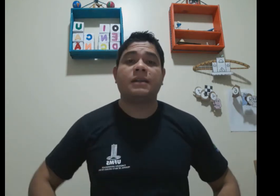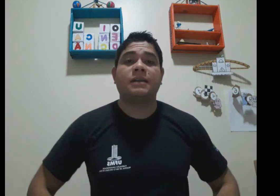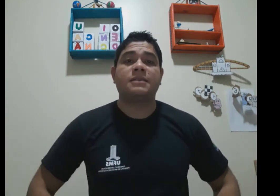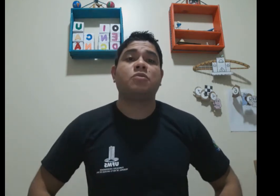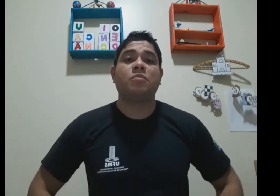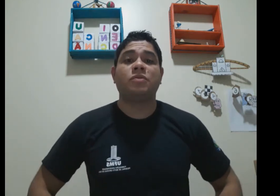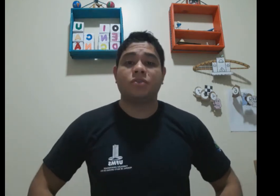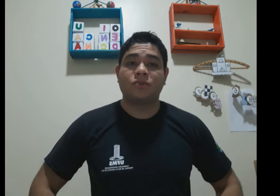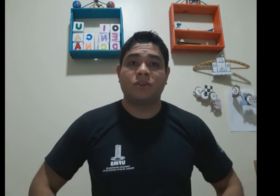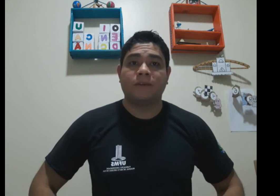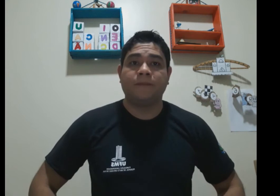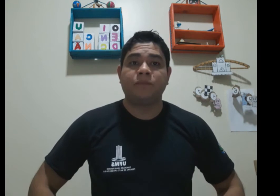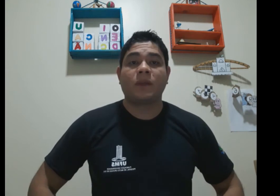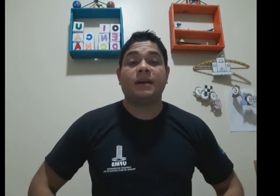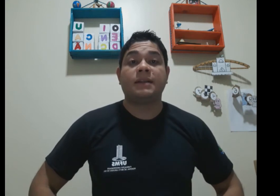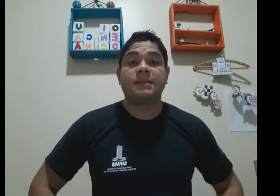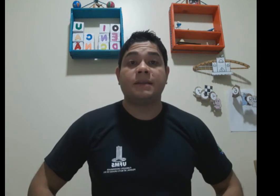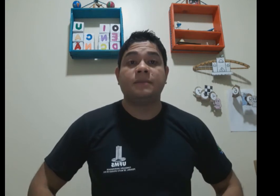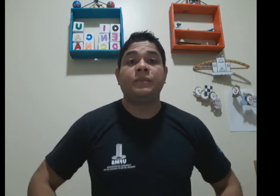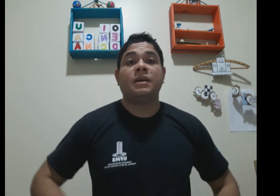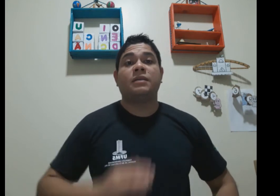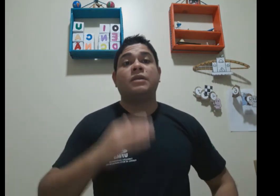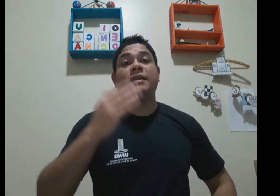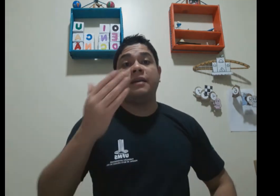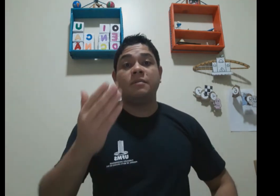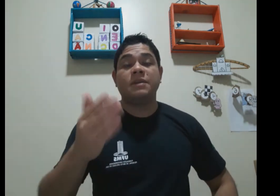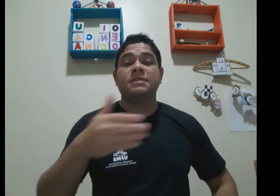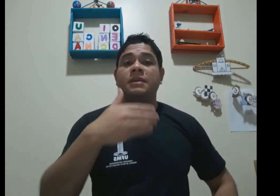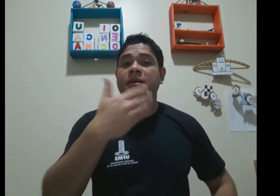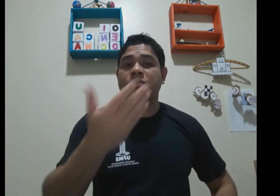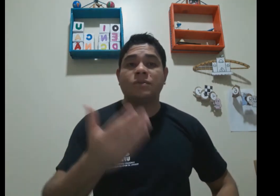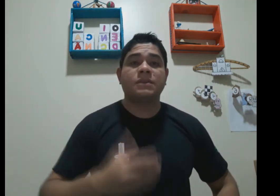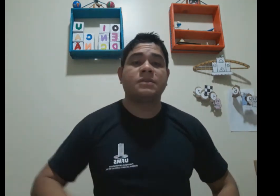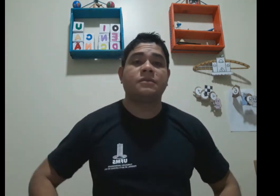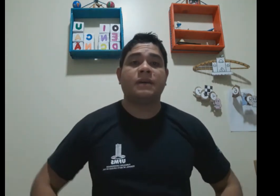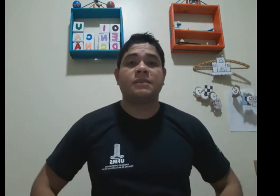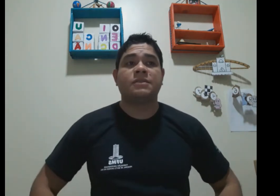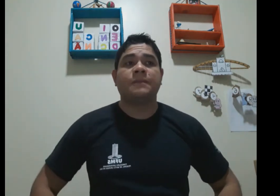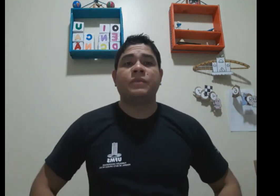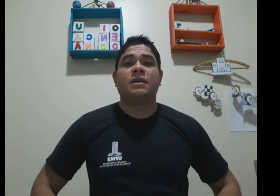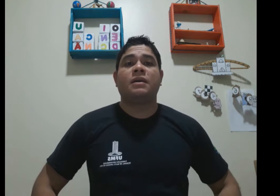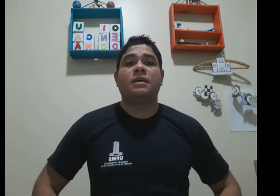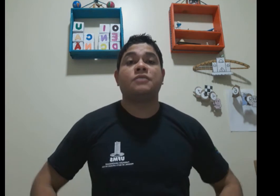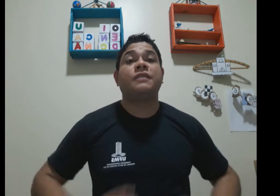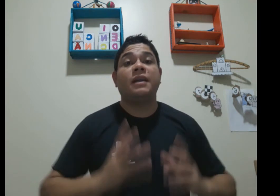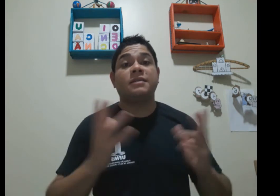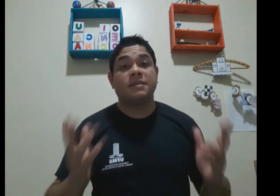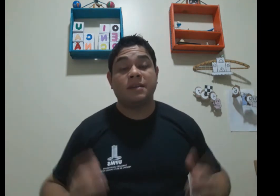está se propondo a discutir: a relação da Libras e as suas diversas diferenças entre a